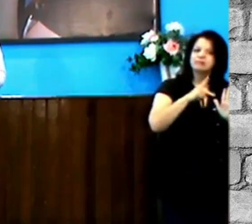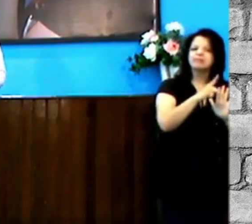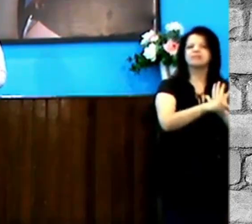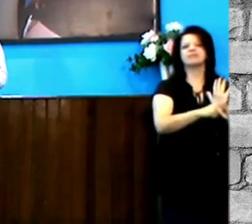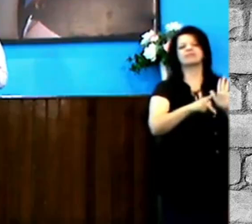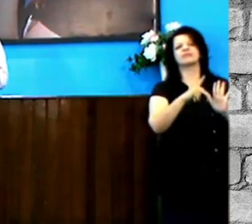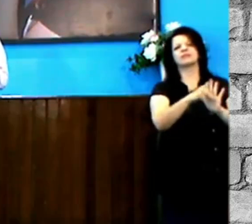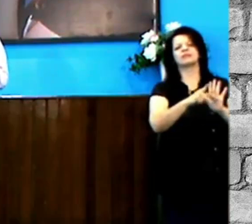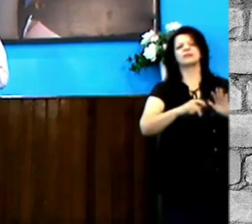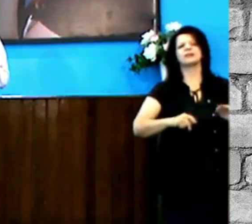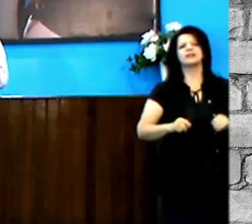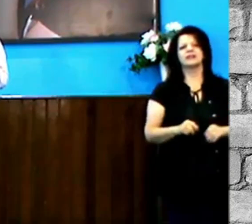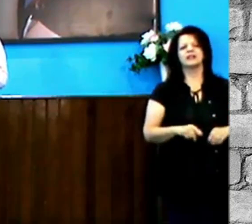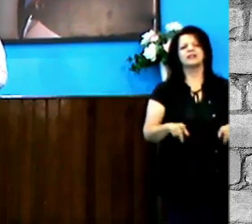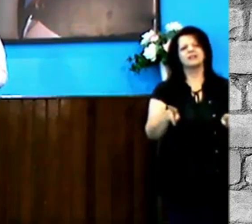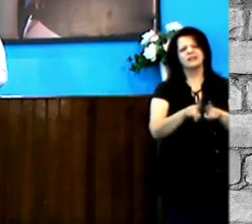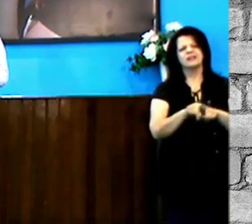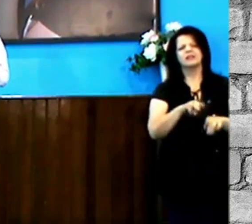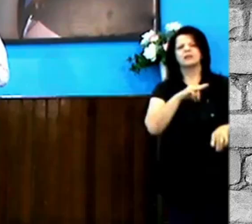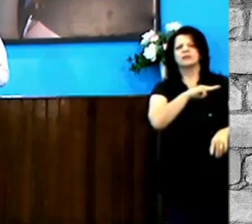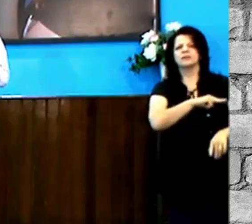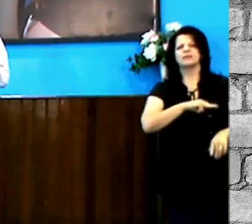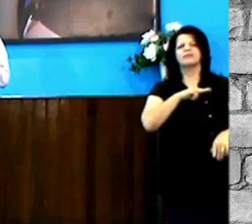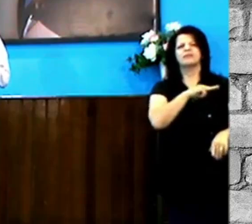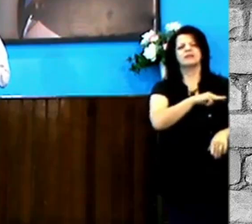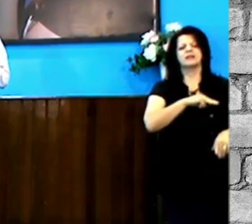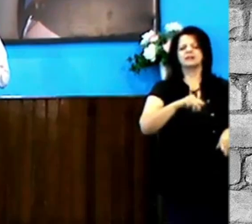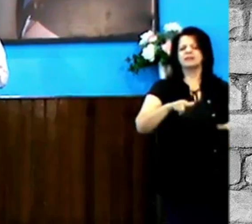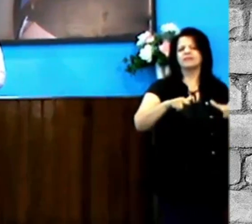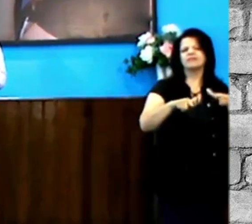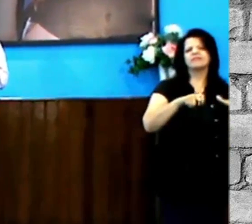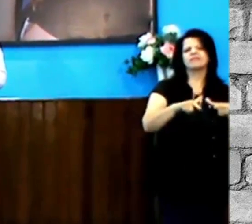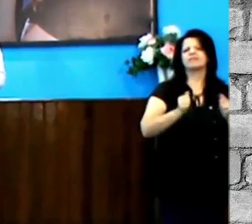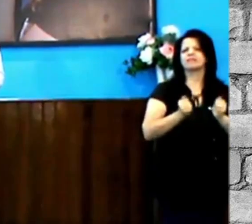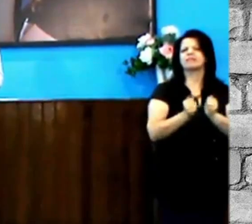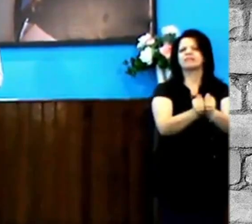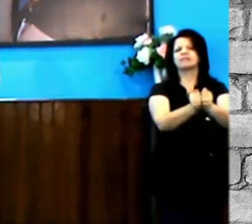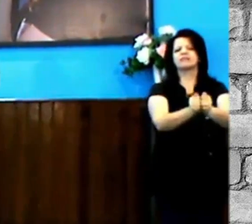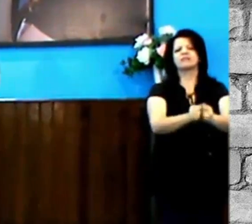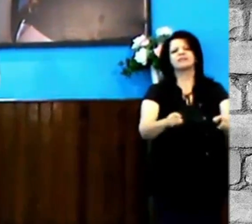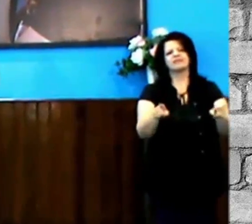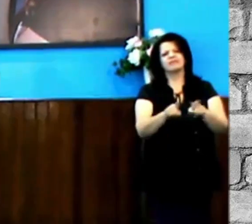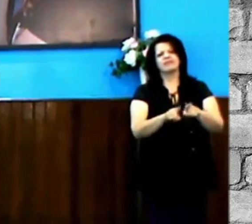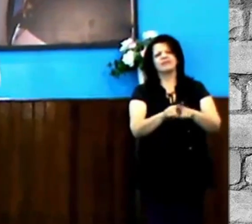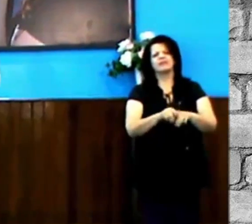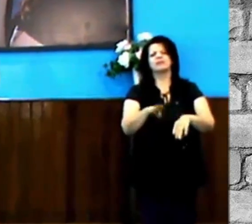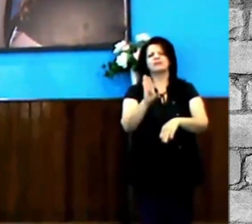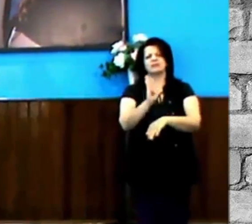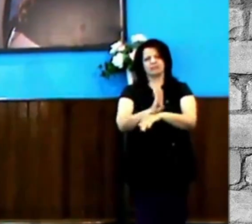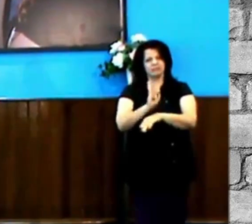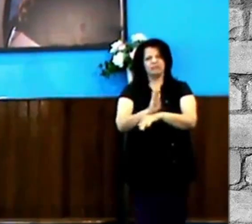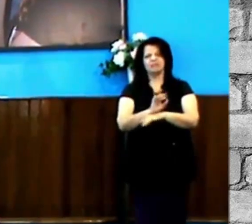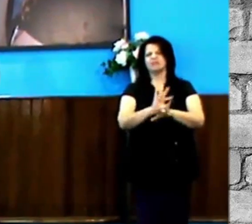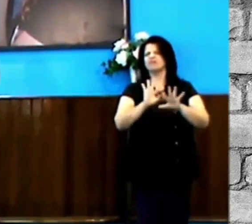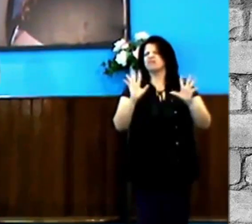que envolve também as missões com as quais nós trabalhamos, temos parceria, que envolve a nossa denominação. Então eu estou